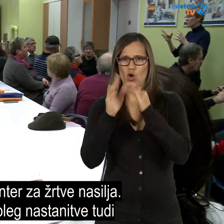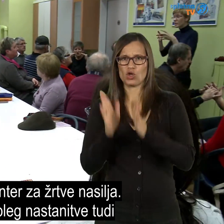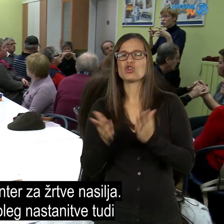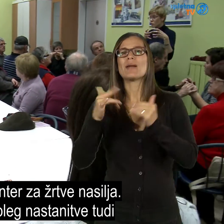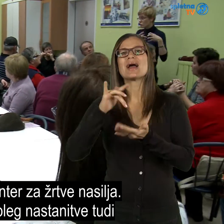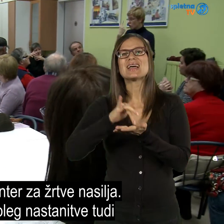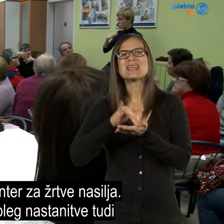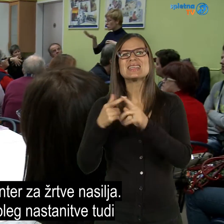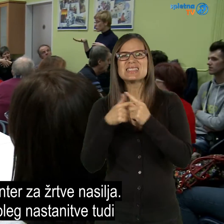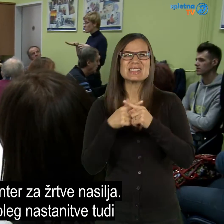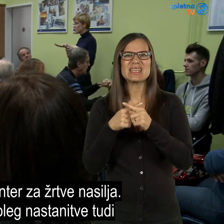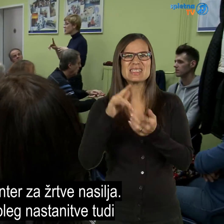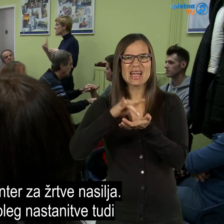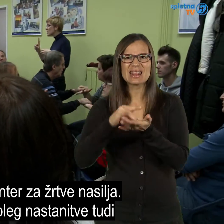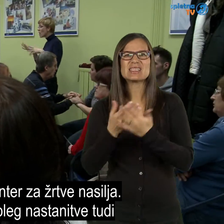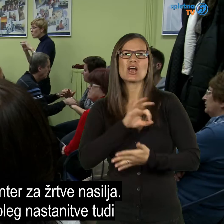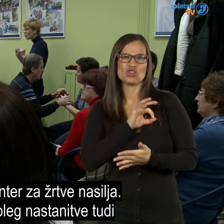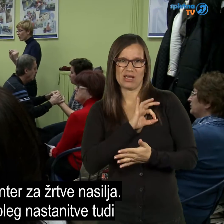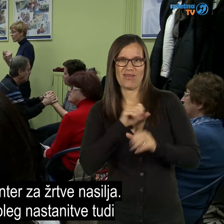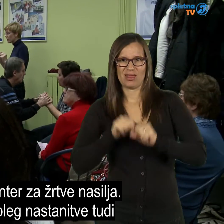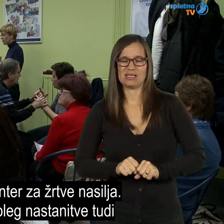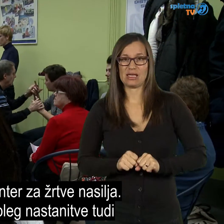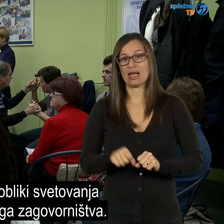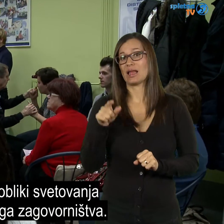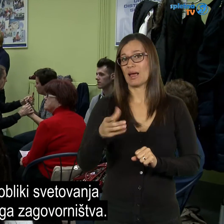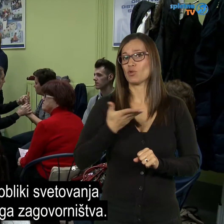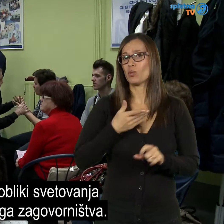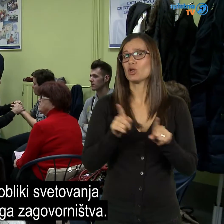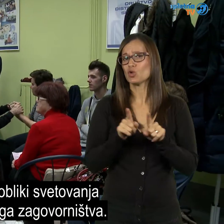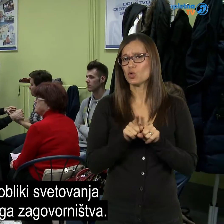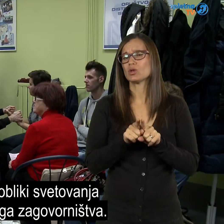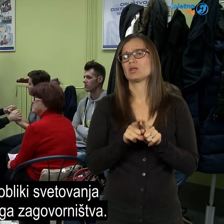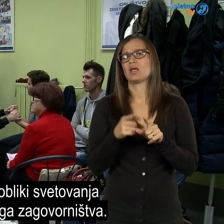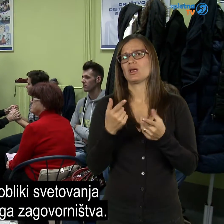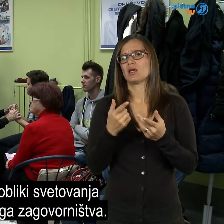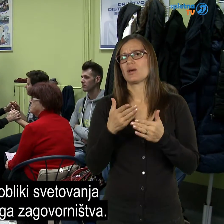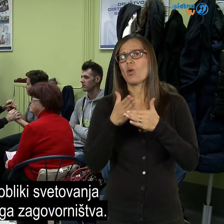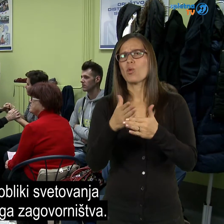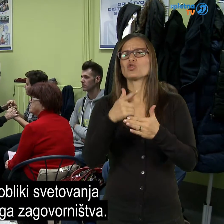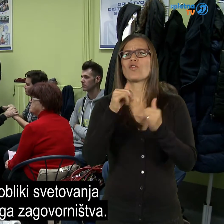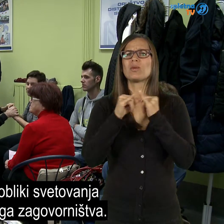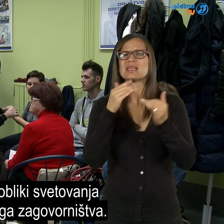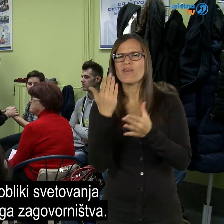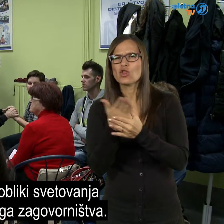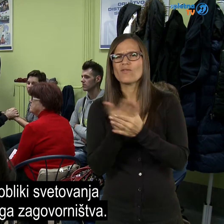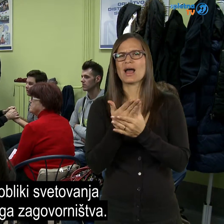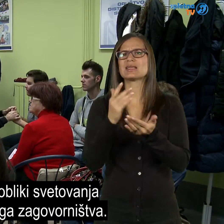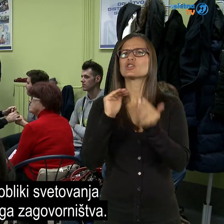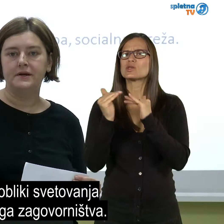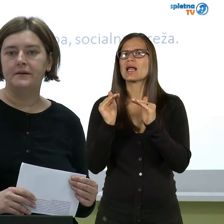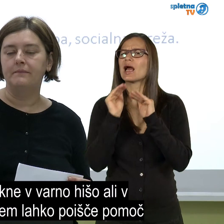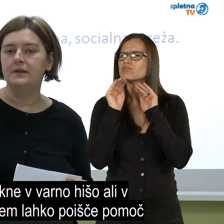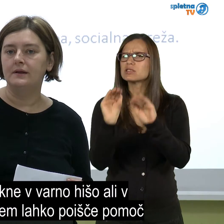center za žrtve nasilja. Tam dobi poleg nastanitve tudi pomoč v obliki svetovanja in socialnega